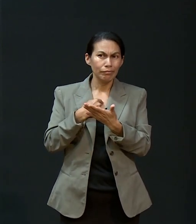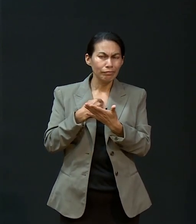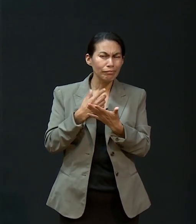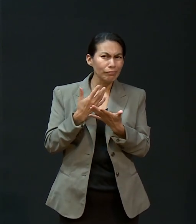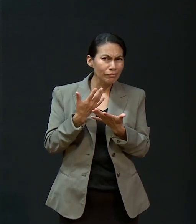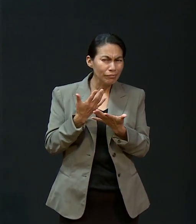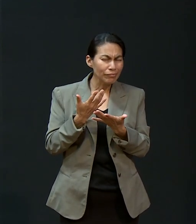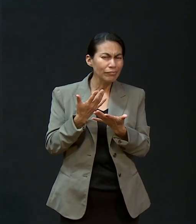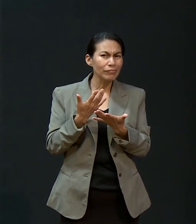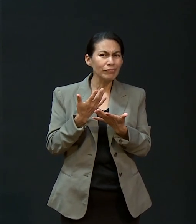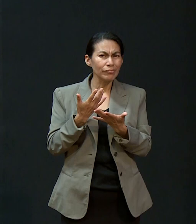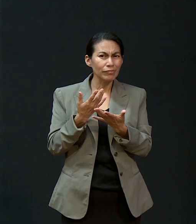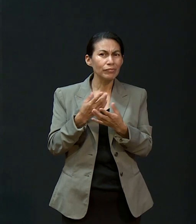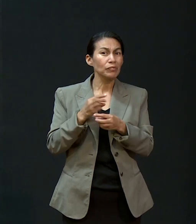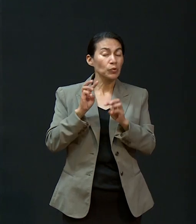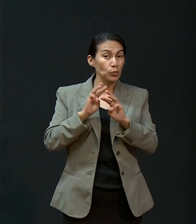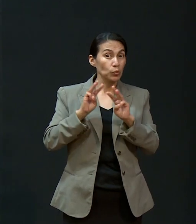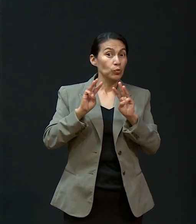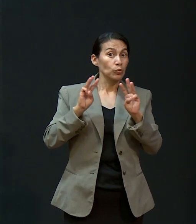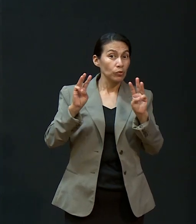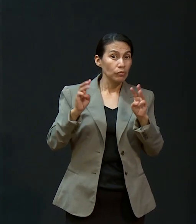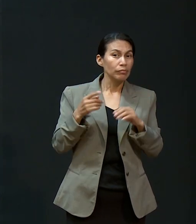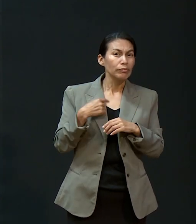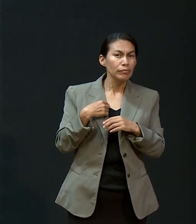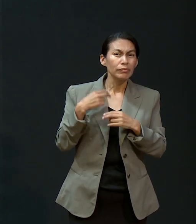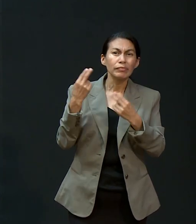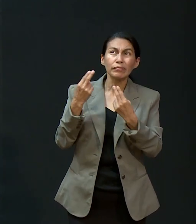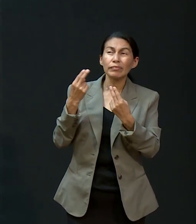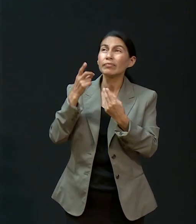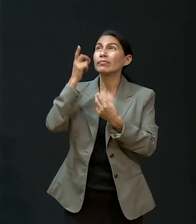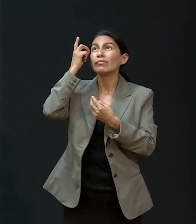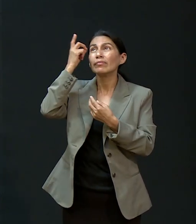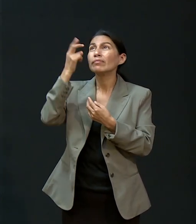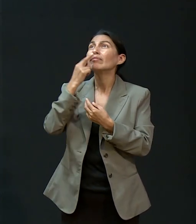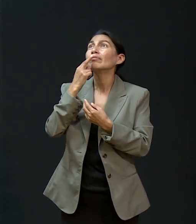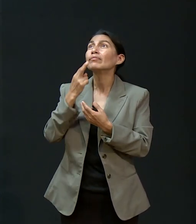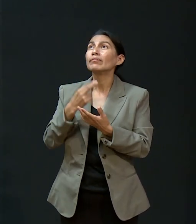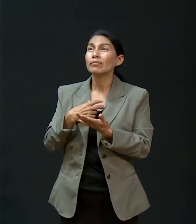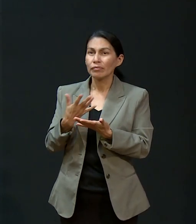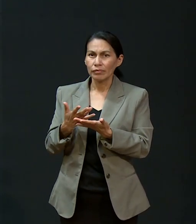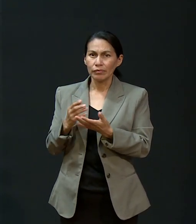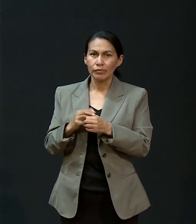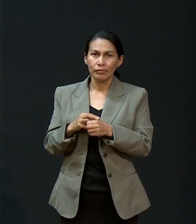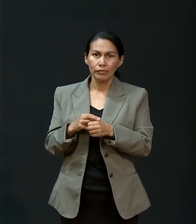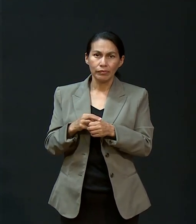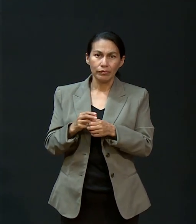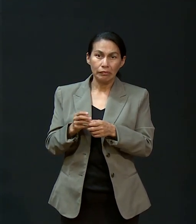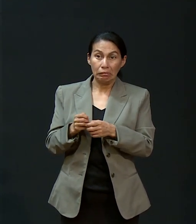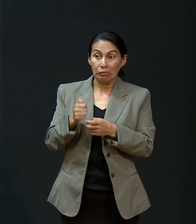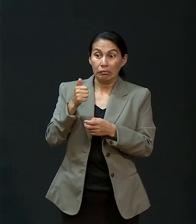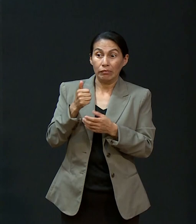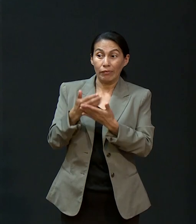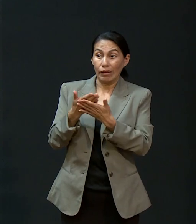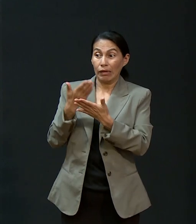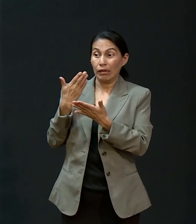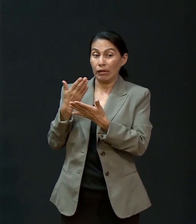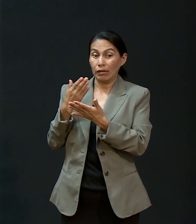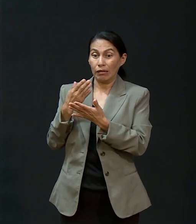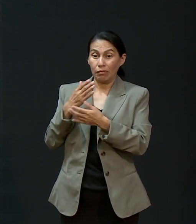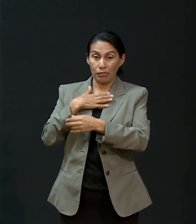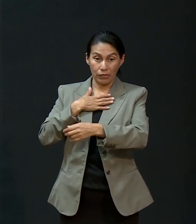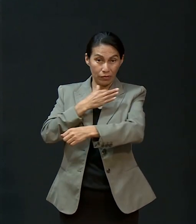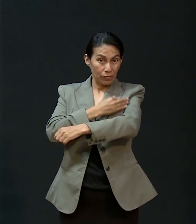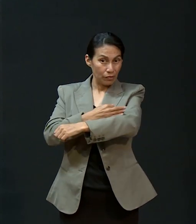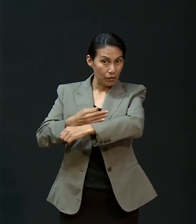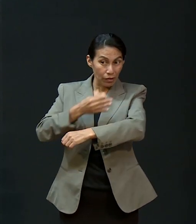dije, dije, wow, o sea, era la respuesta pues que necesitaba. Entonces lo primero que hice antes de